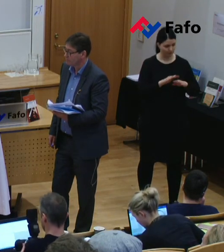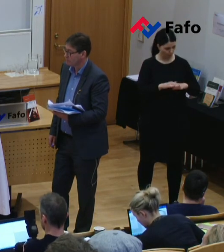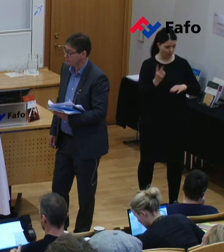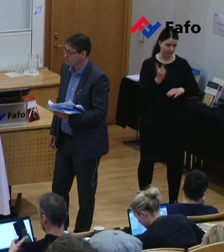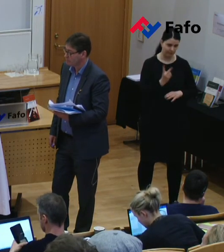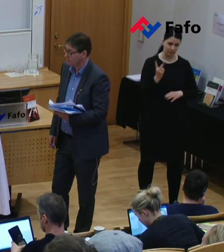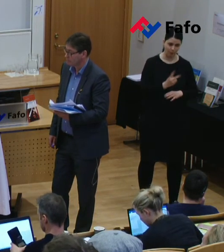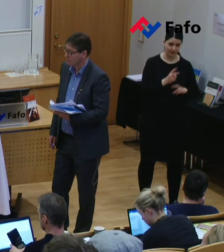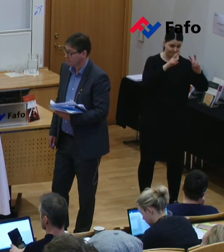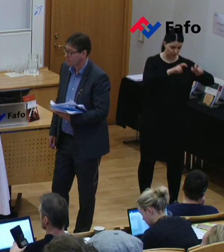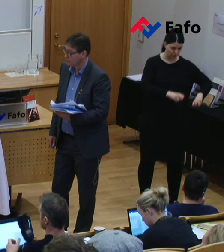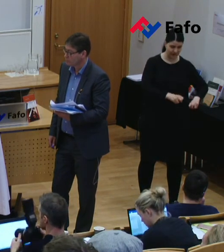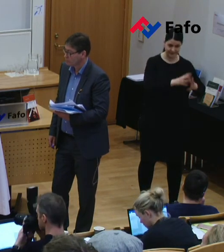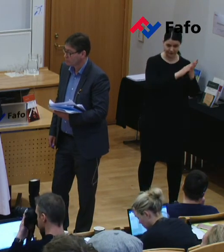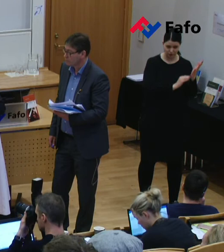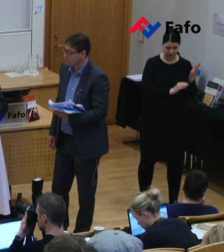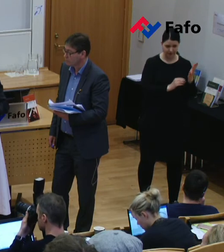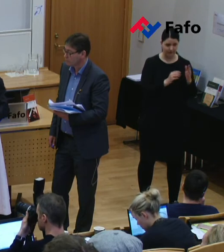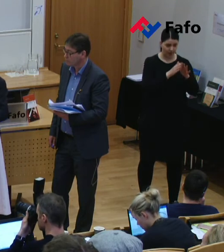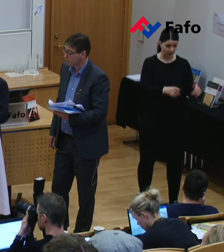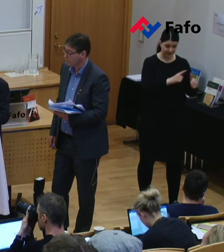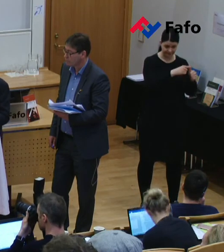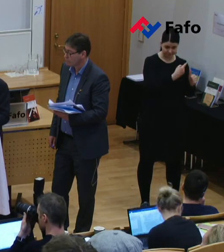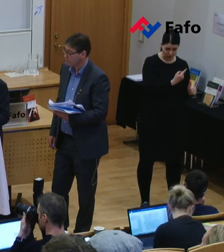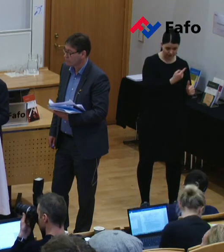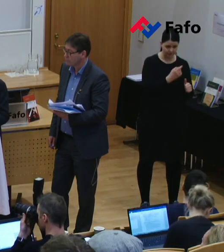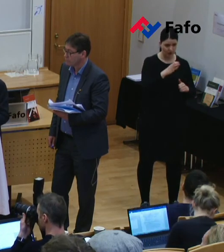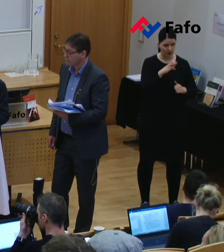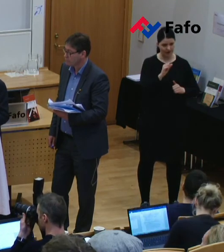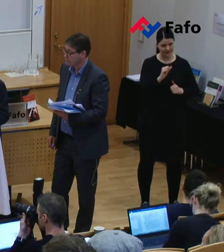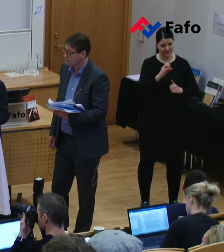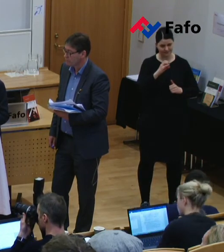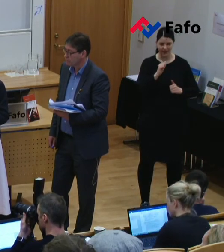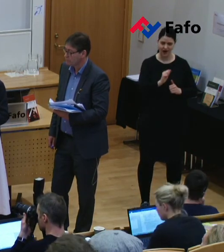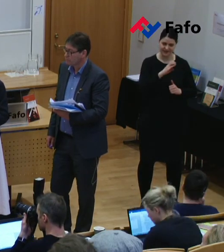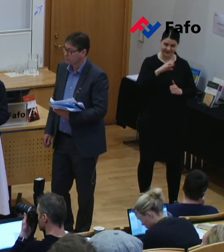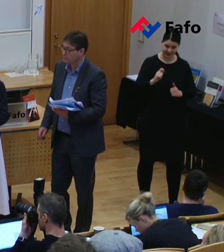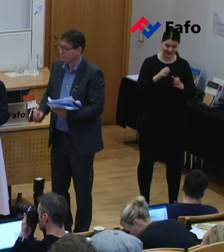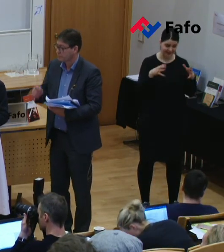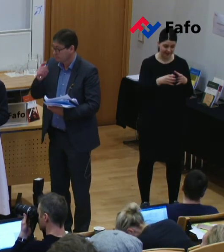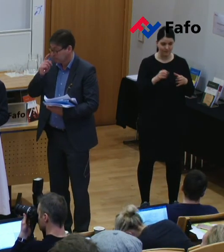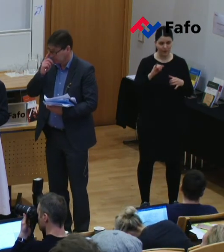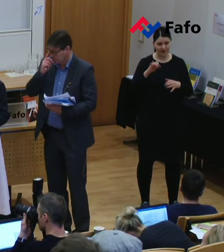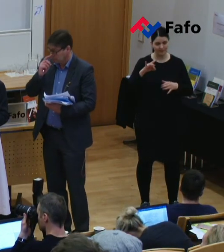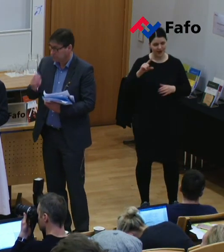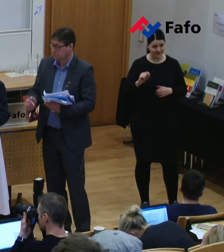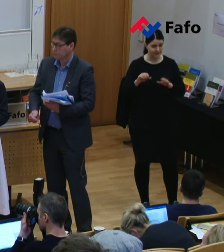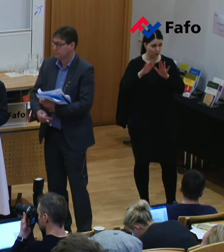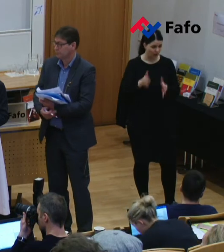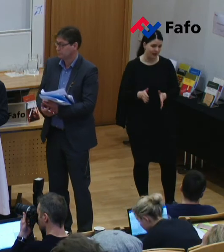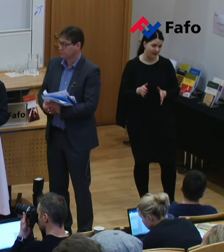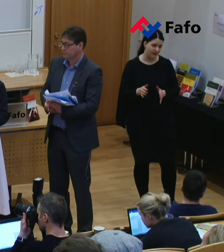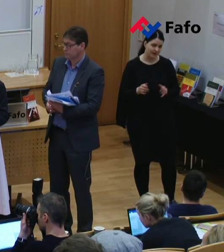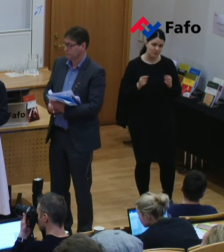både forskningsresultater på Housing First, på ACT-team, på IPS-modellene nå,